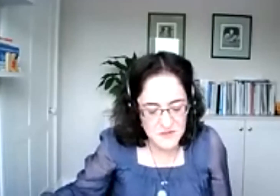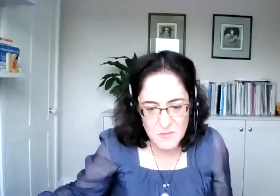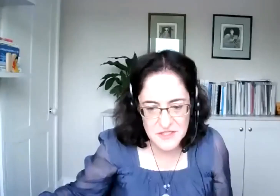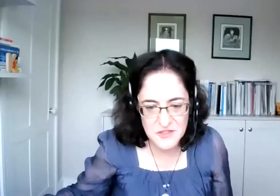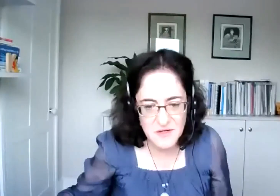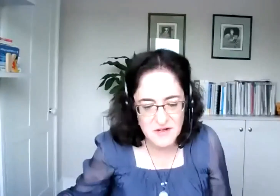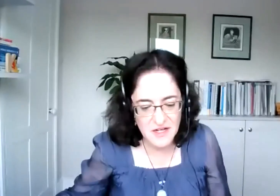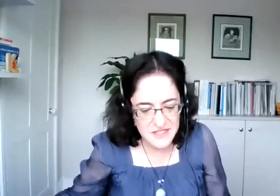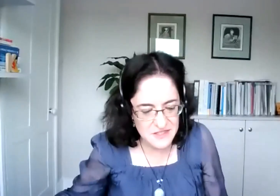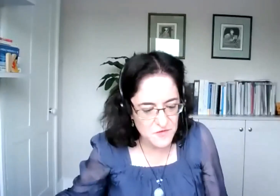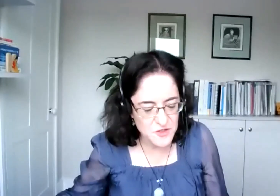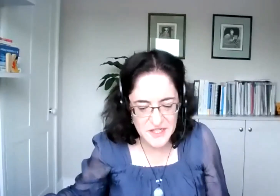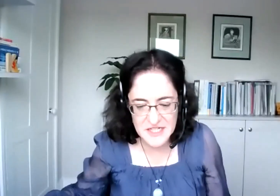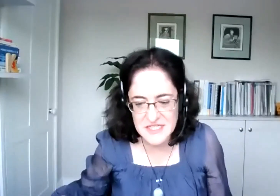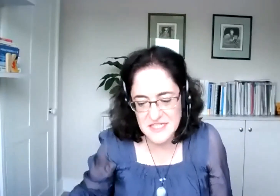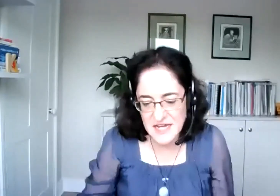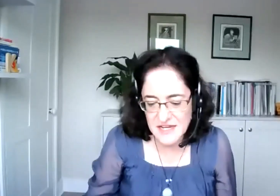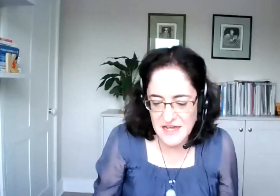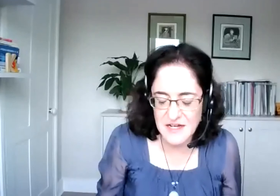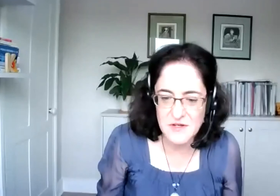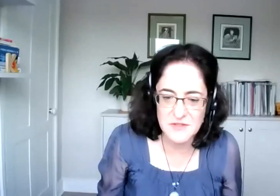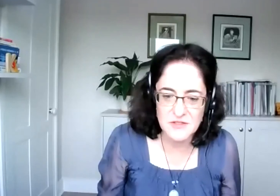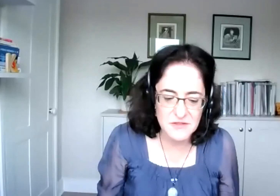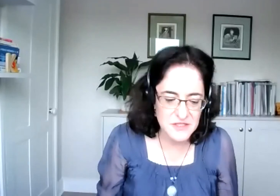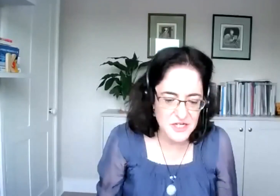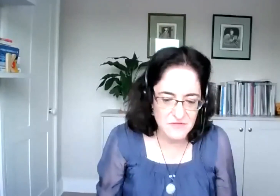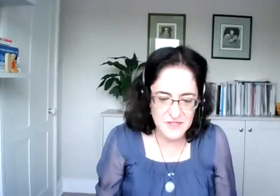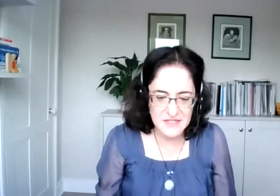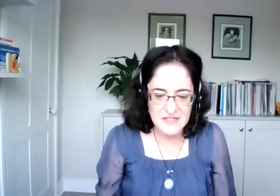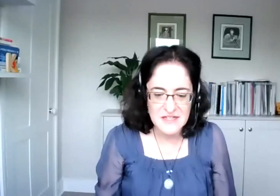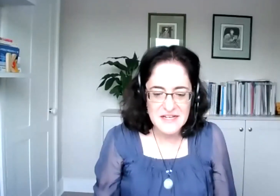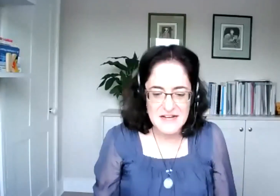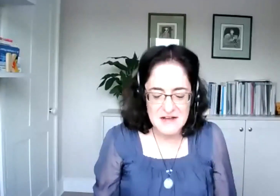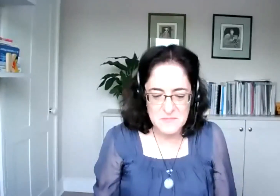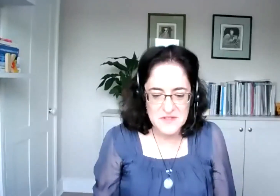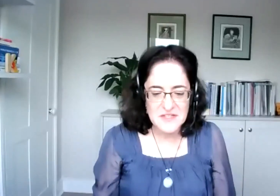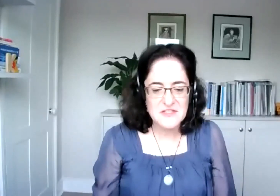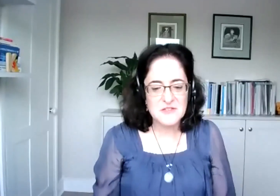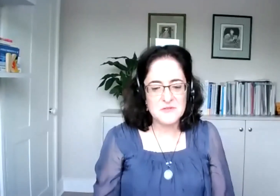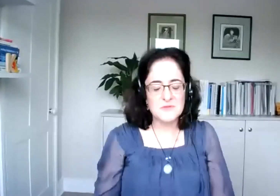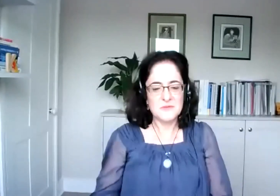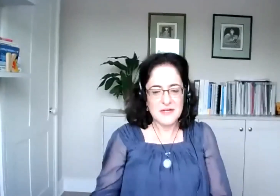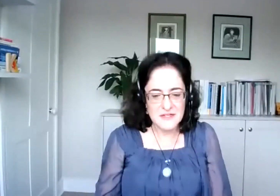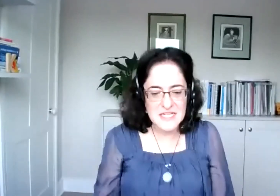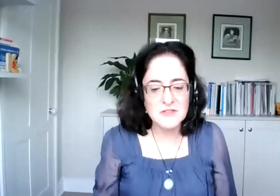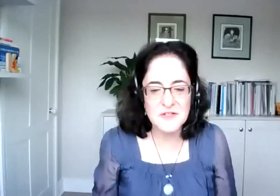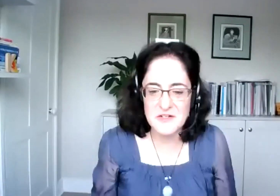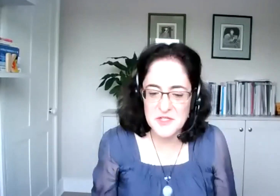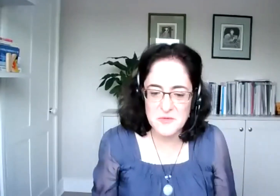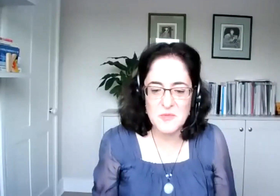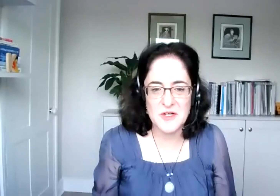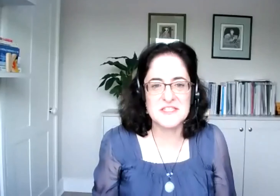Thank you so much to our audience for joining us today. Merci infiniment à tous nos auditeurs, tout le